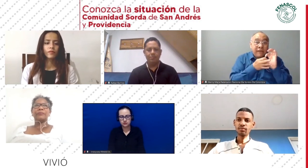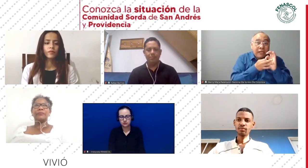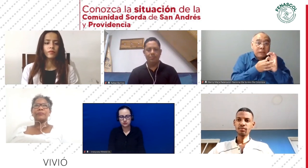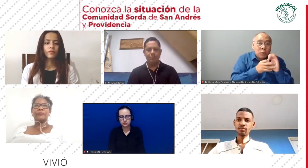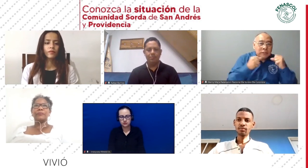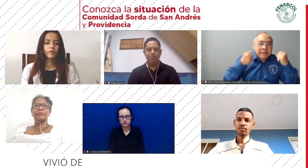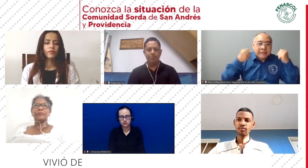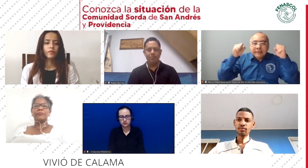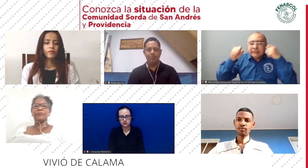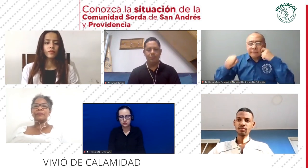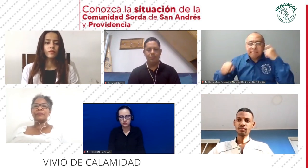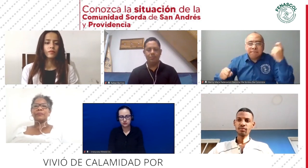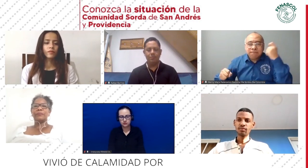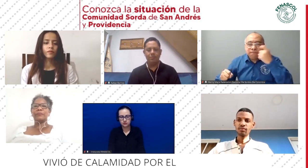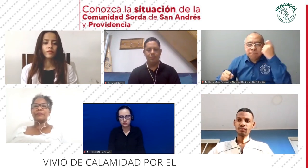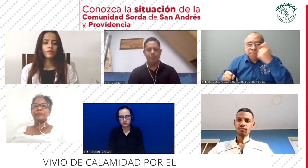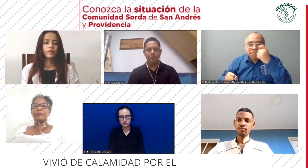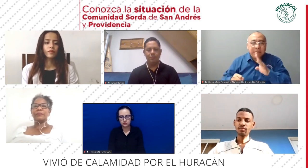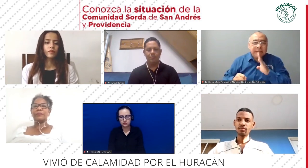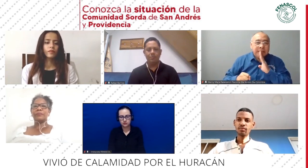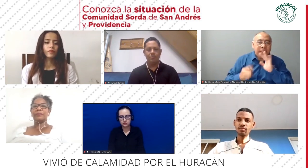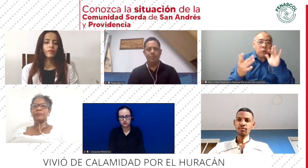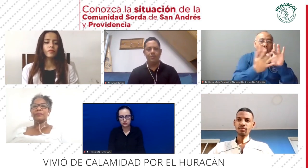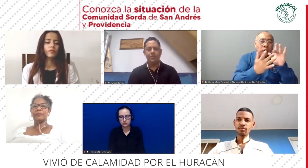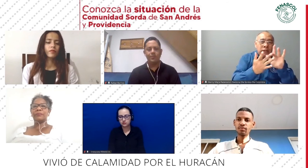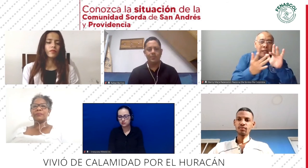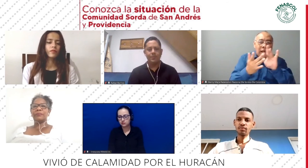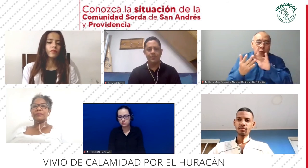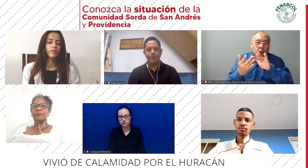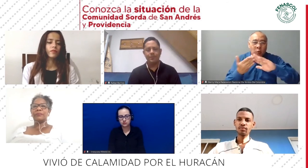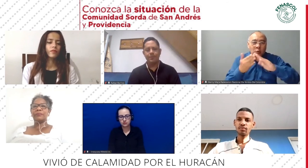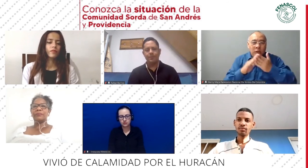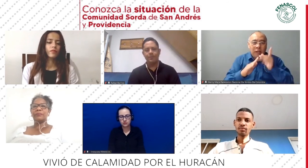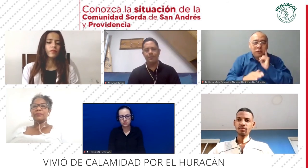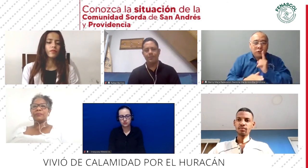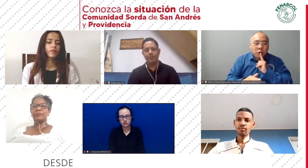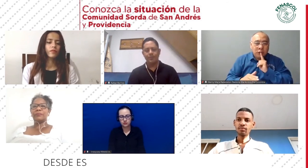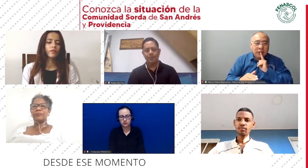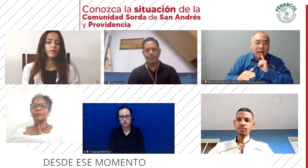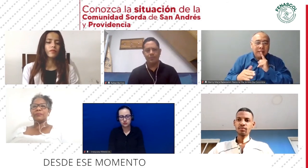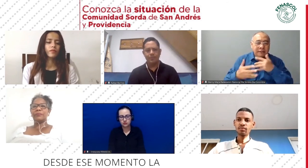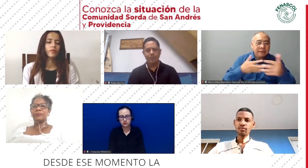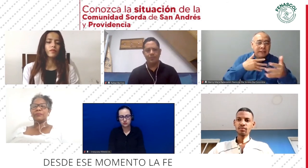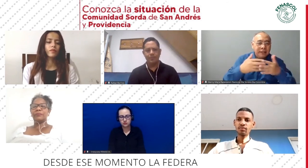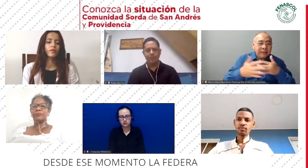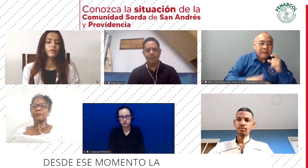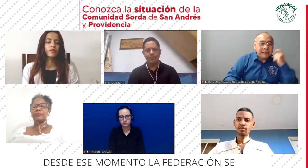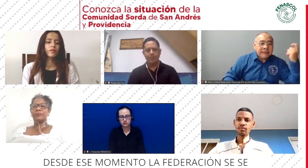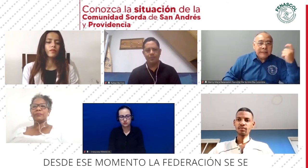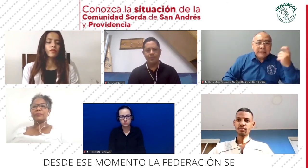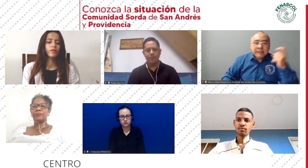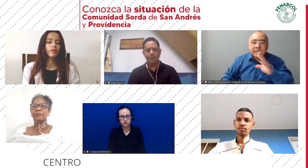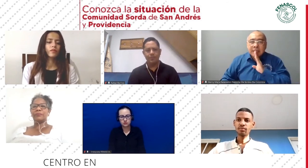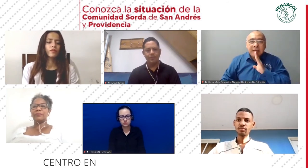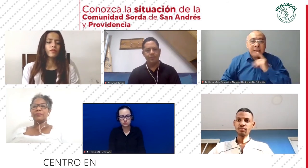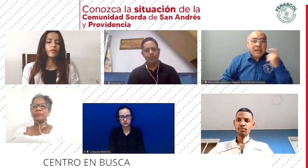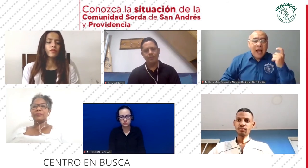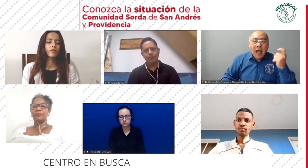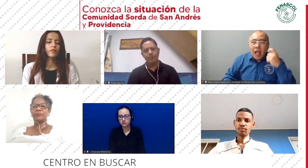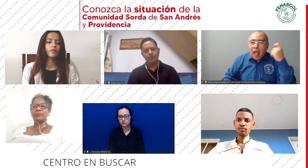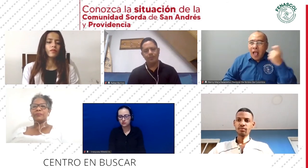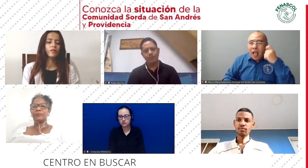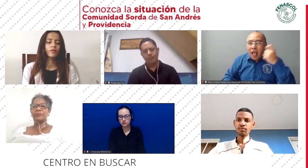de calamidad por el huracán desde ese momento la federación se centró en buscar